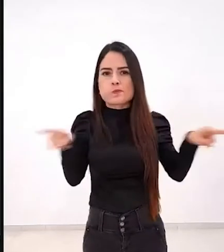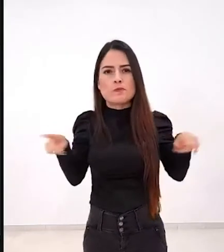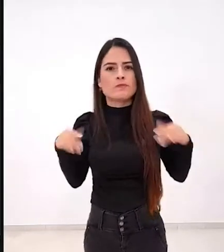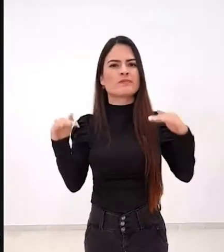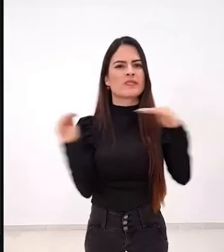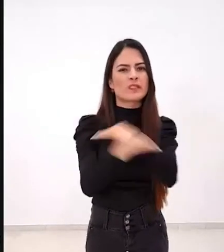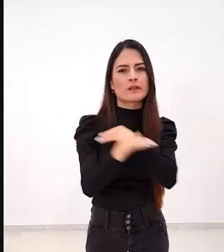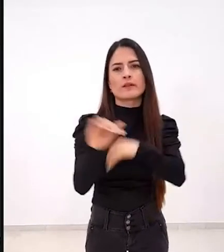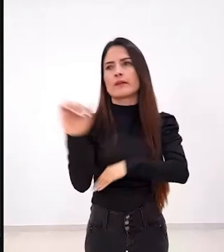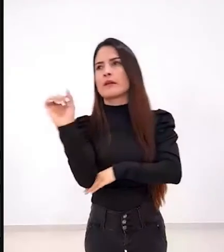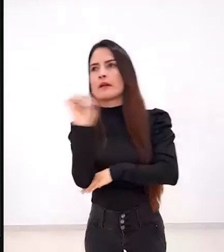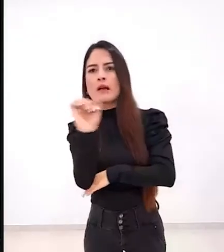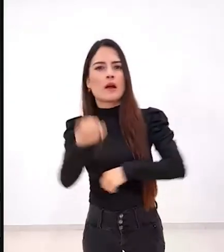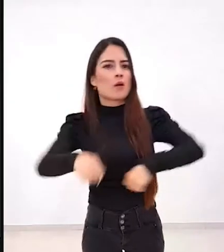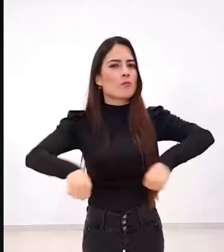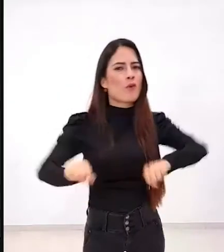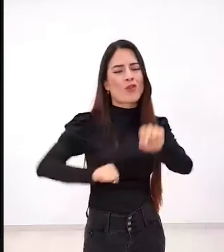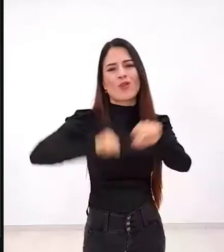p